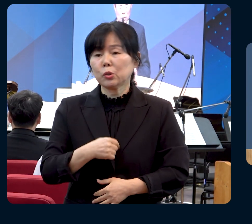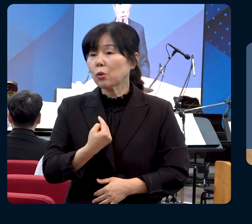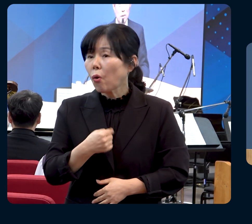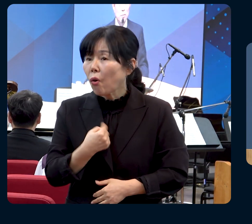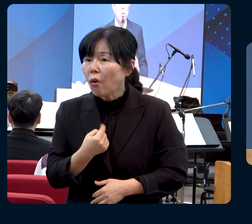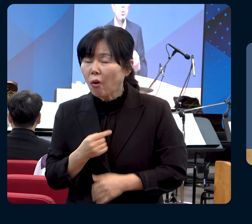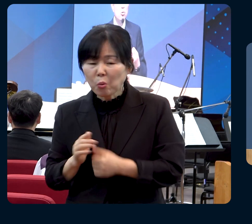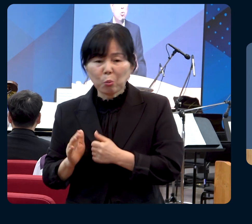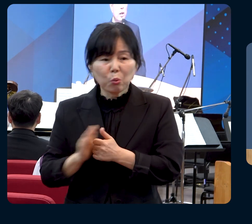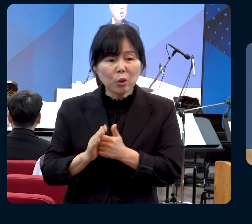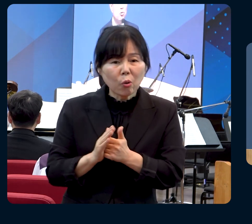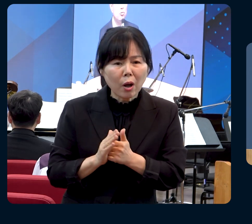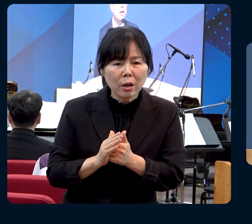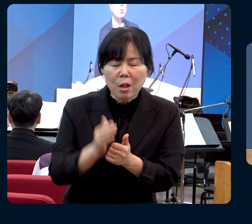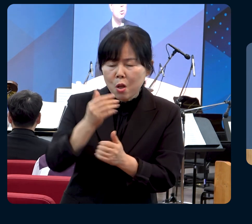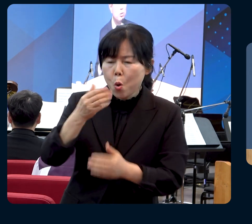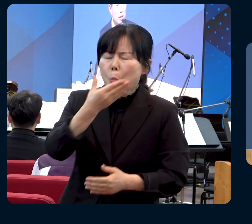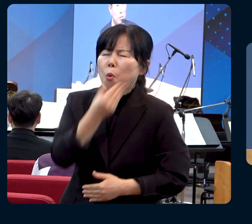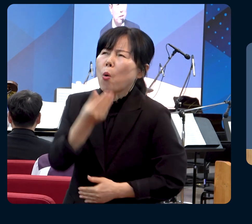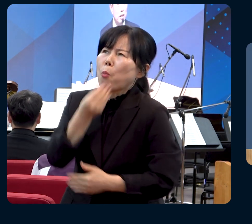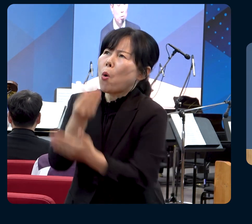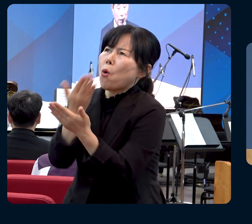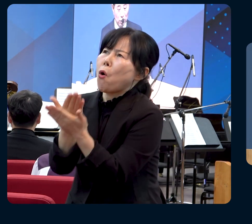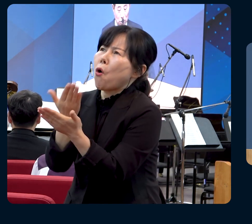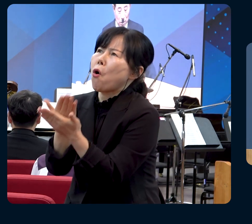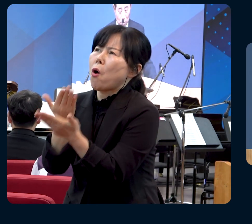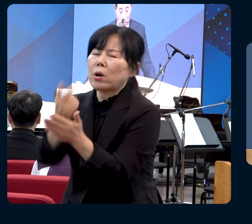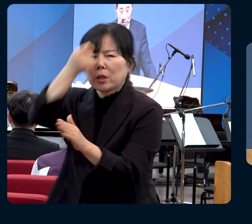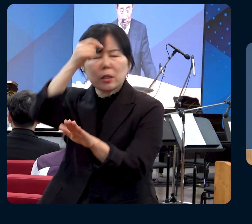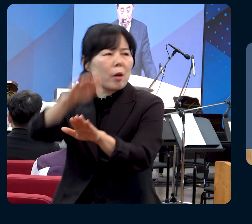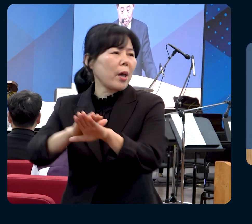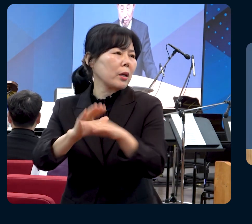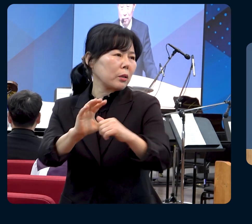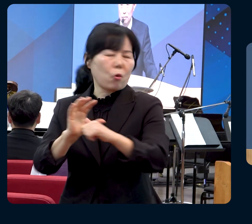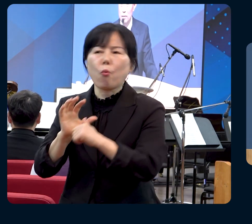위로하고 복을 구하는 수단으로서 예배를 사용하기도 하고